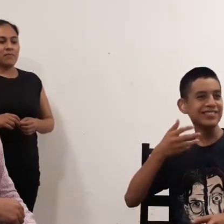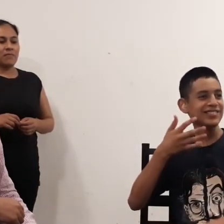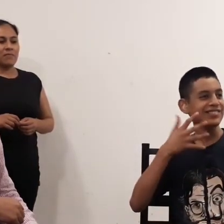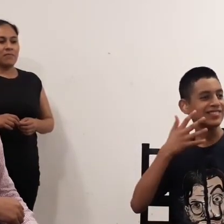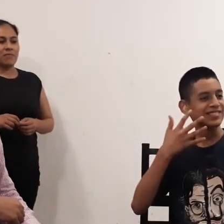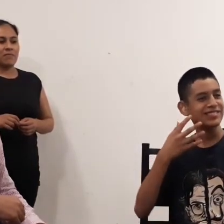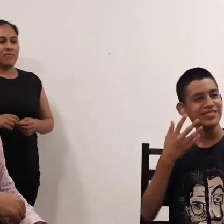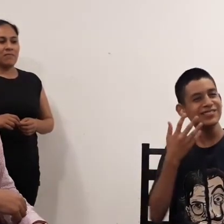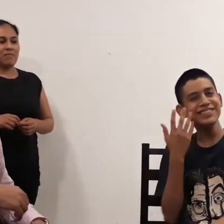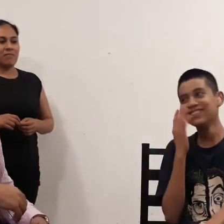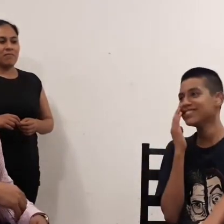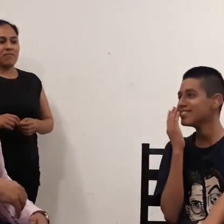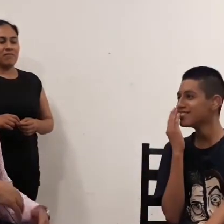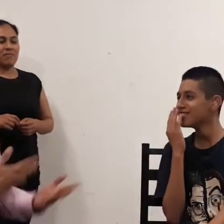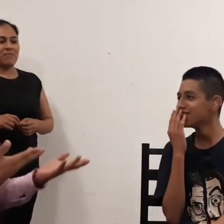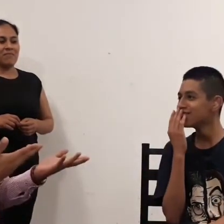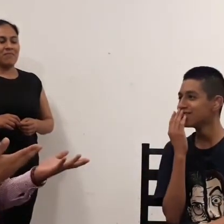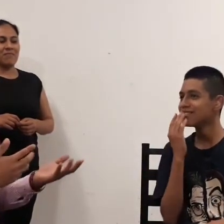¿Muchos?